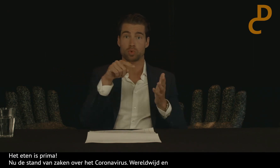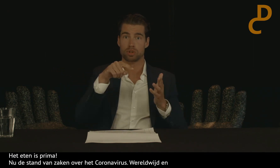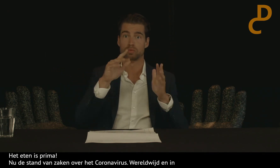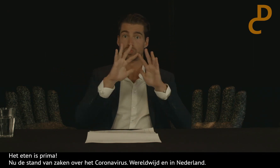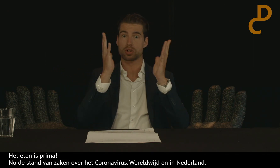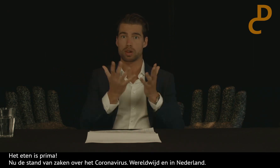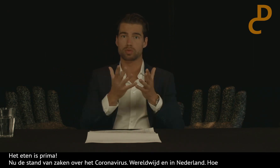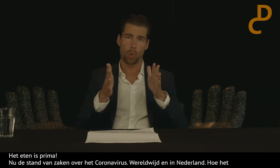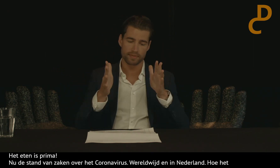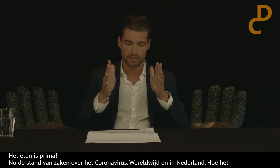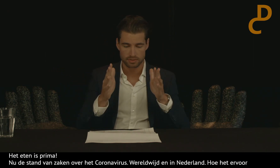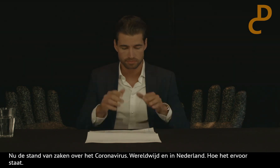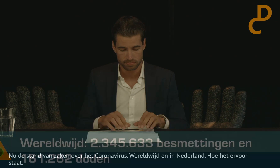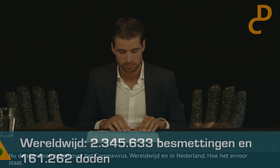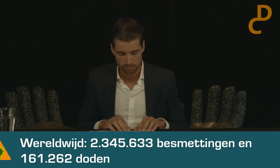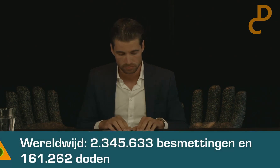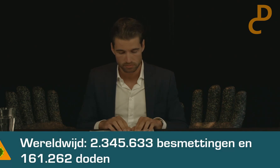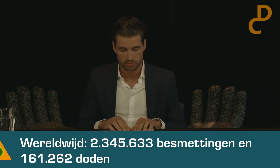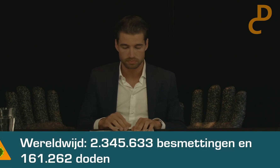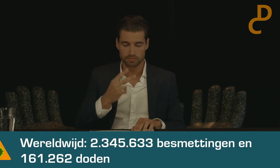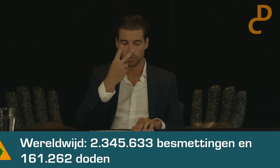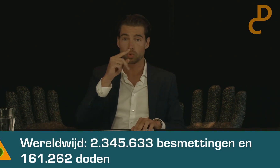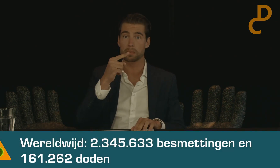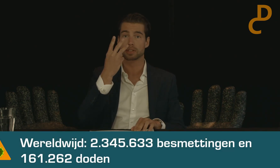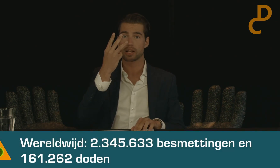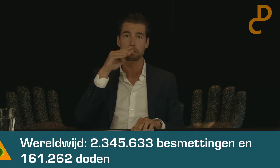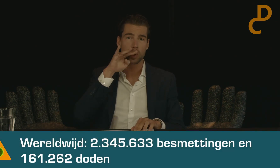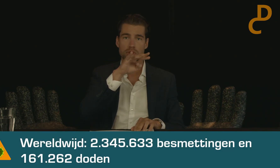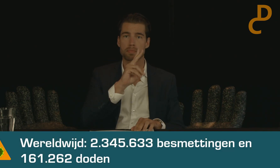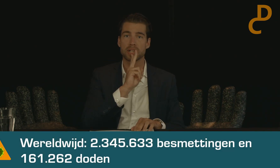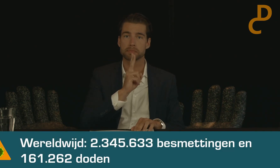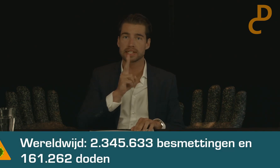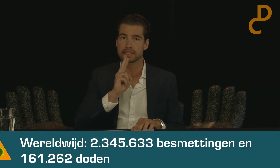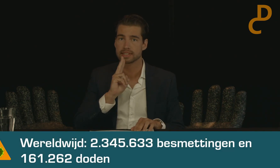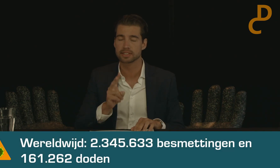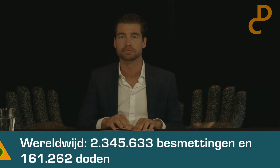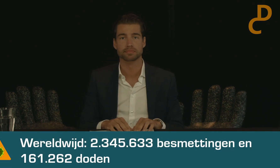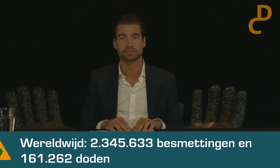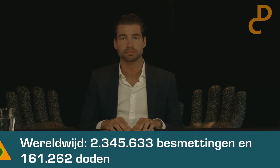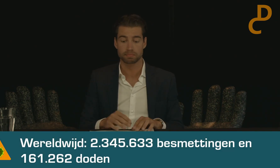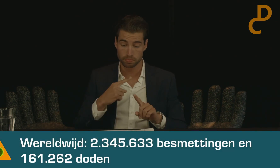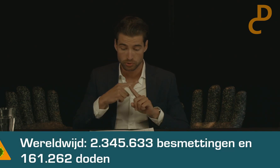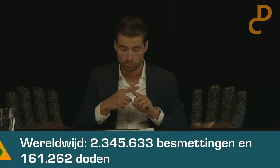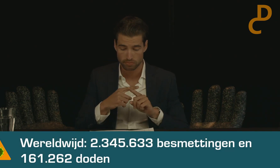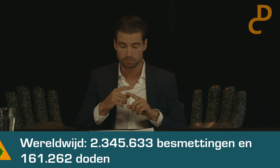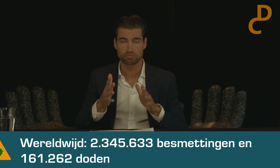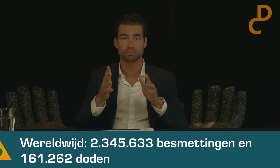staat. De wereld in totaal zijn er nu 2,3 miljoen besmettingen.